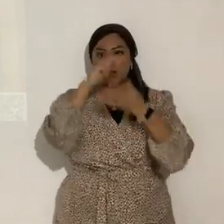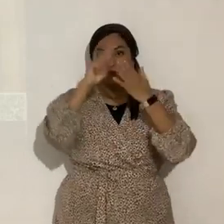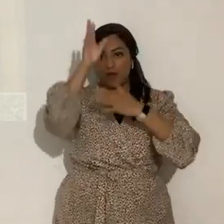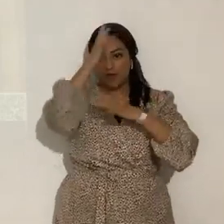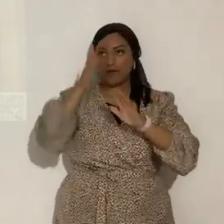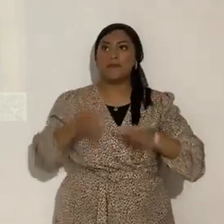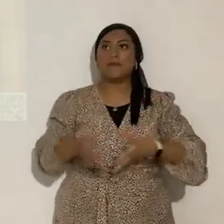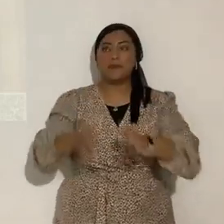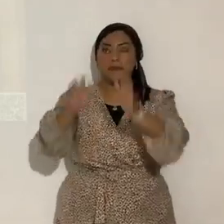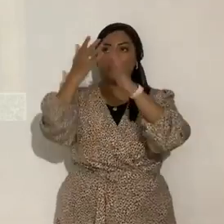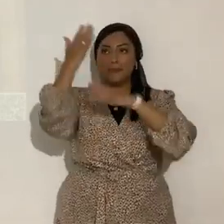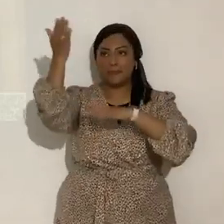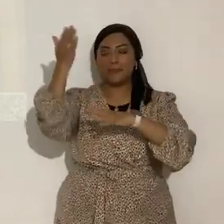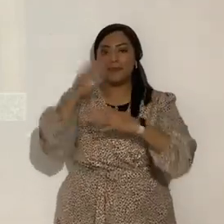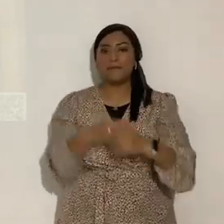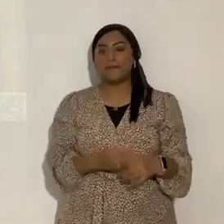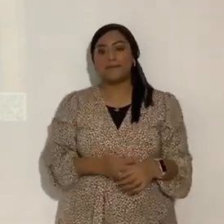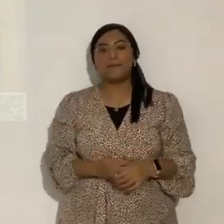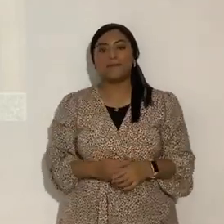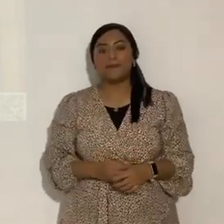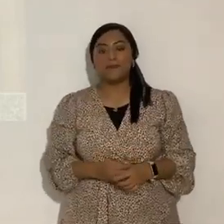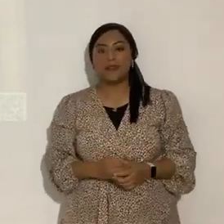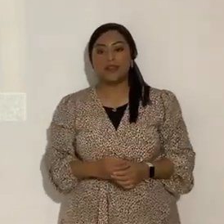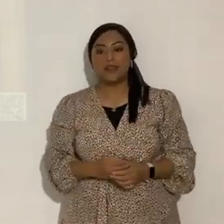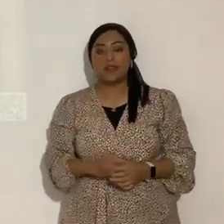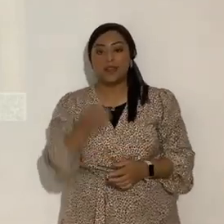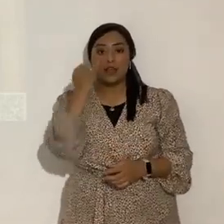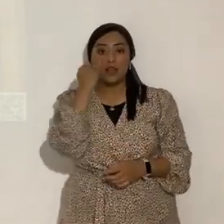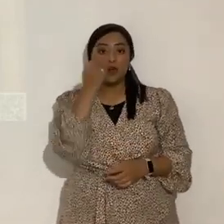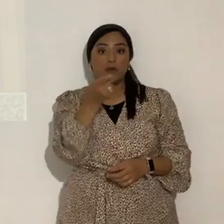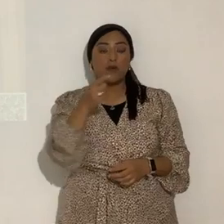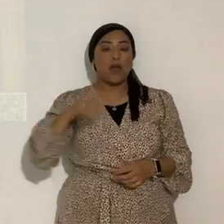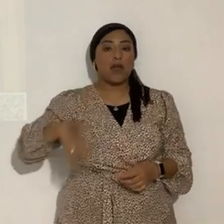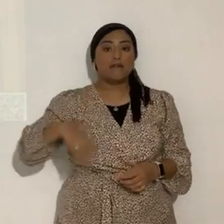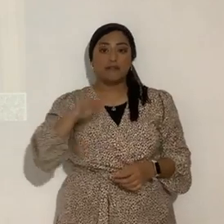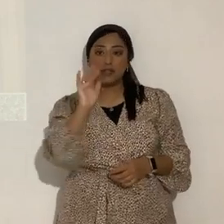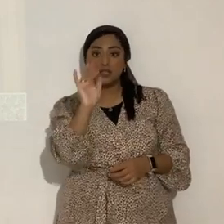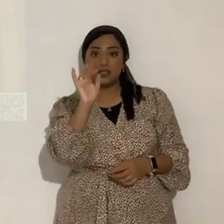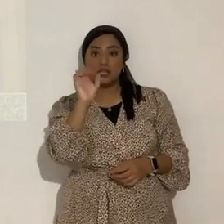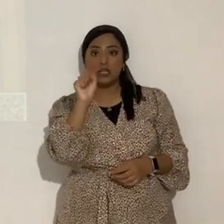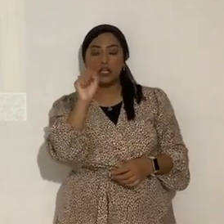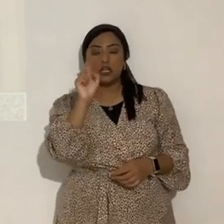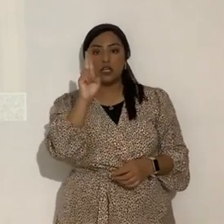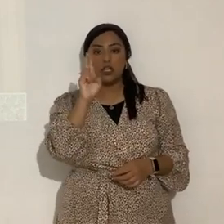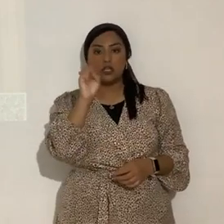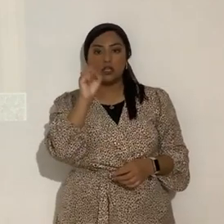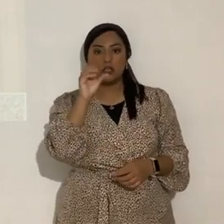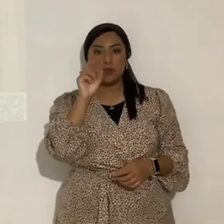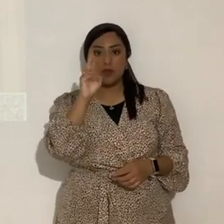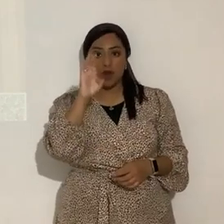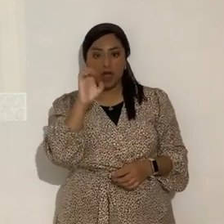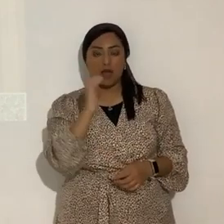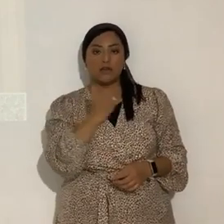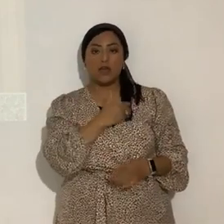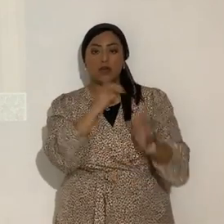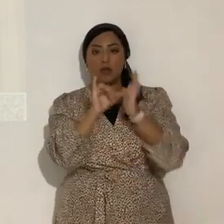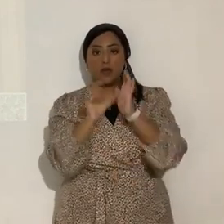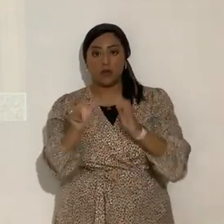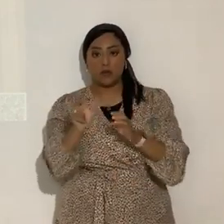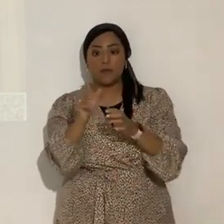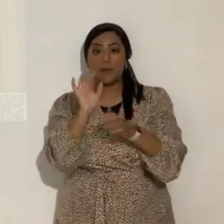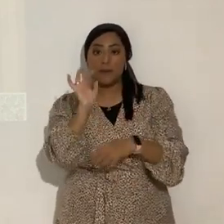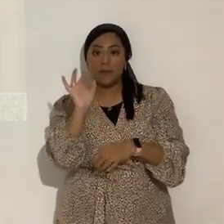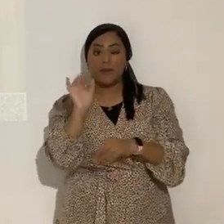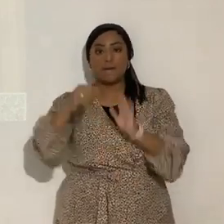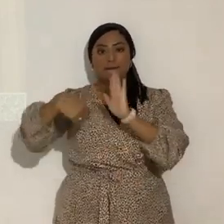la exaltación al Todopoderoso. Si tú no estás suscrito al canal, suscríbete. Sí, dale link a la campanita para que te lleguen